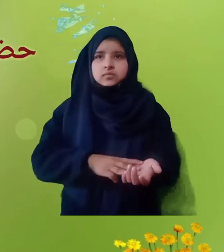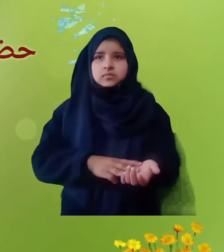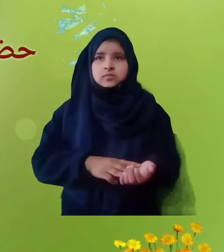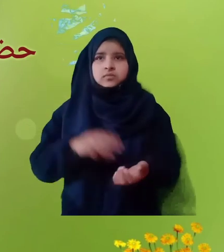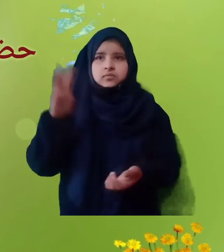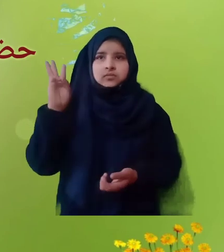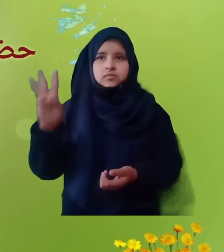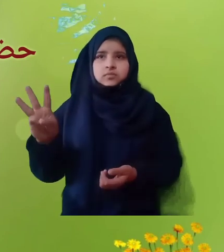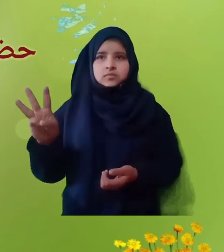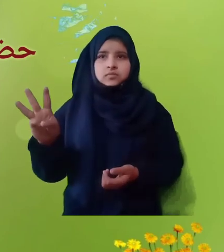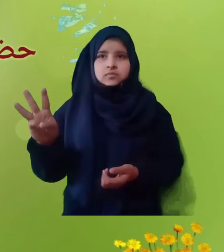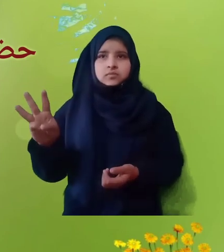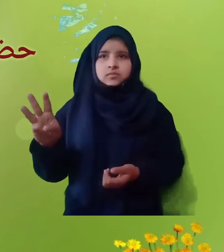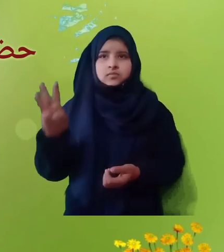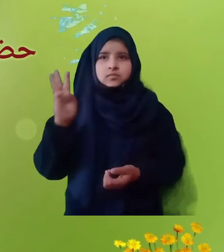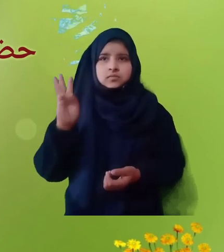उस्मान गनी तीसरे